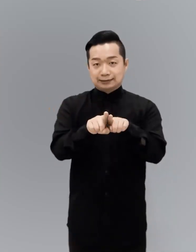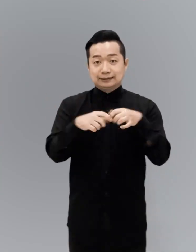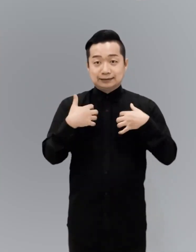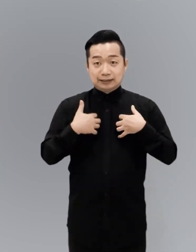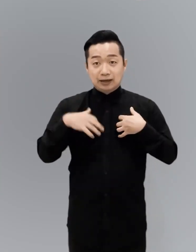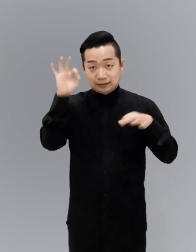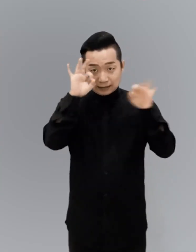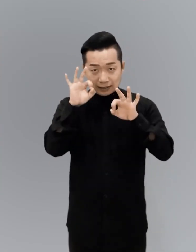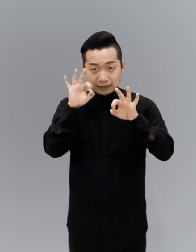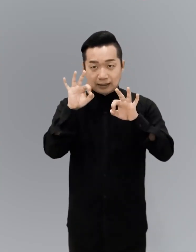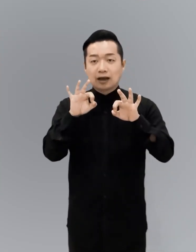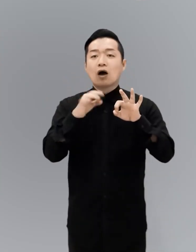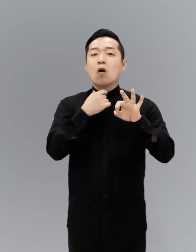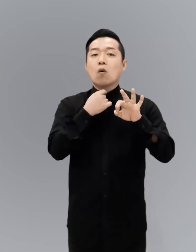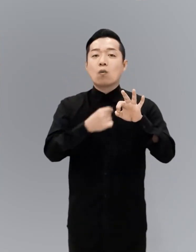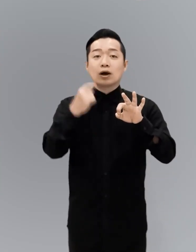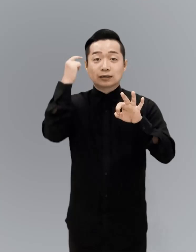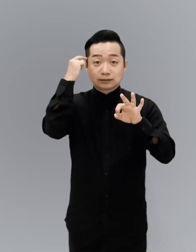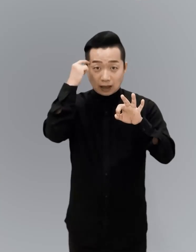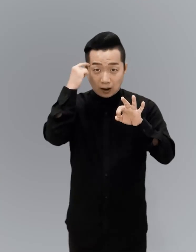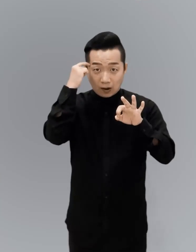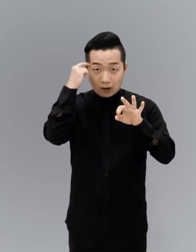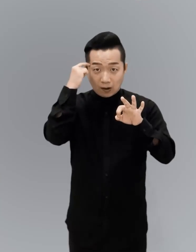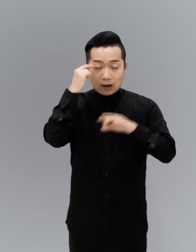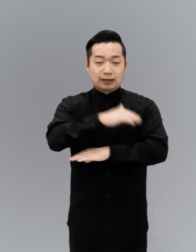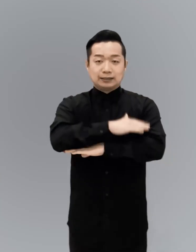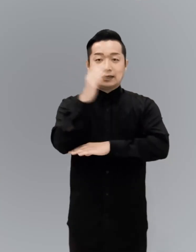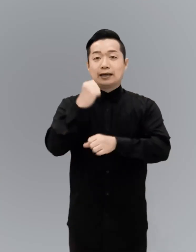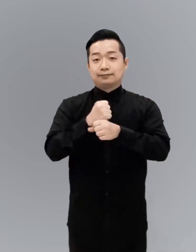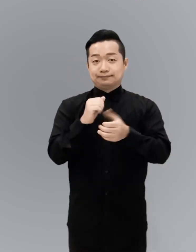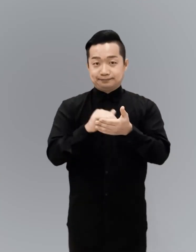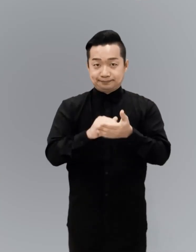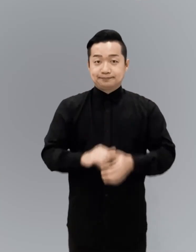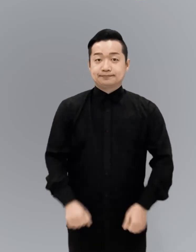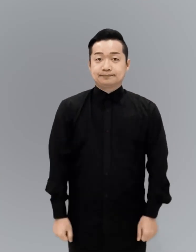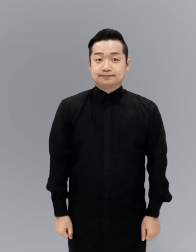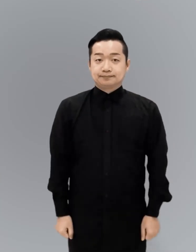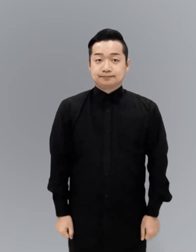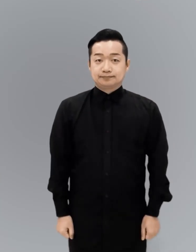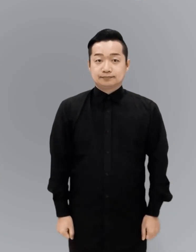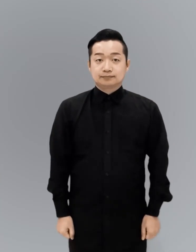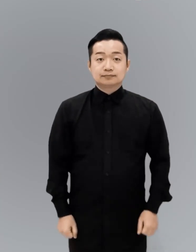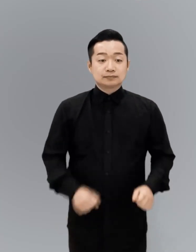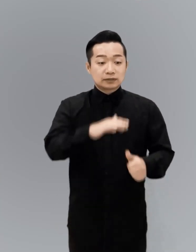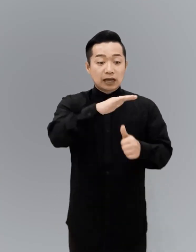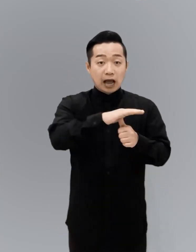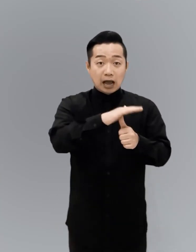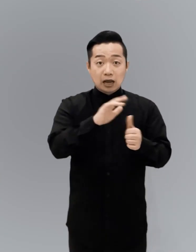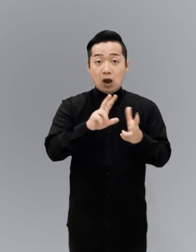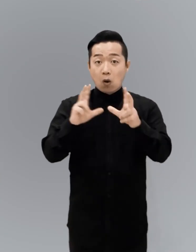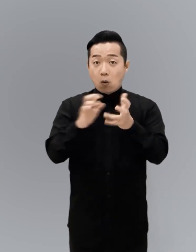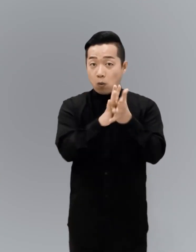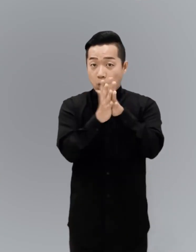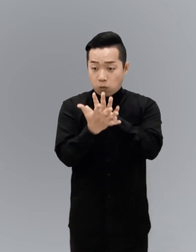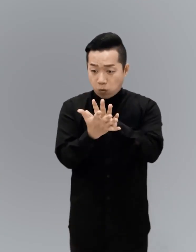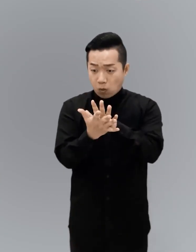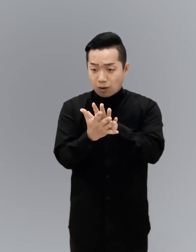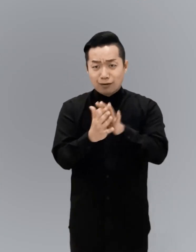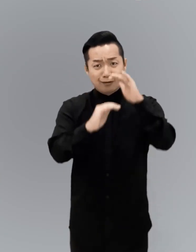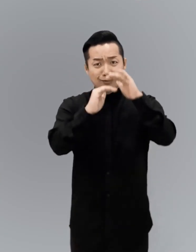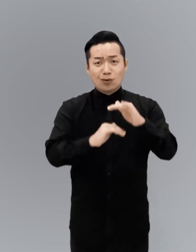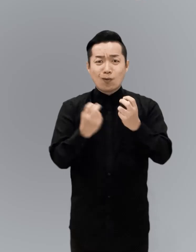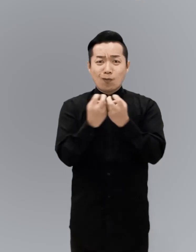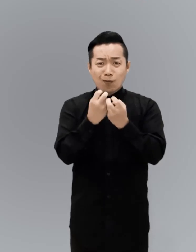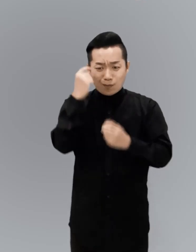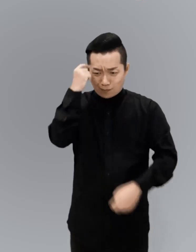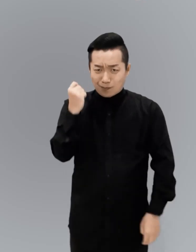함께 즐거움을 찾아 나갔으면 좋겠다라는 생각으로 이야기를 구상했습니다. 아이가 공이 되는 설정은 어떻게